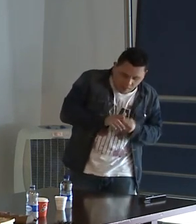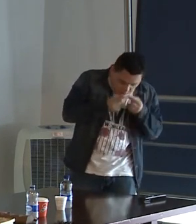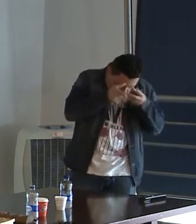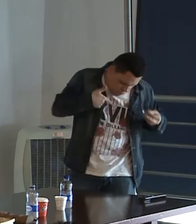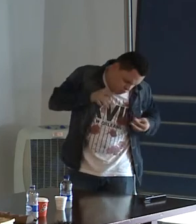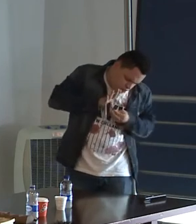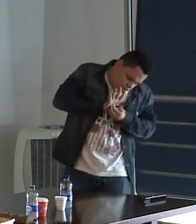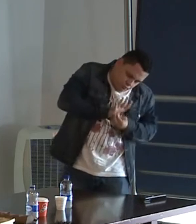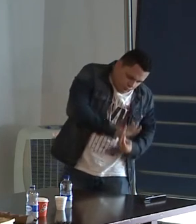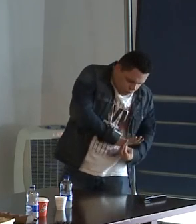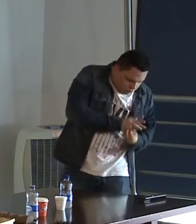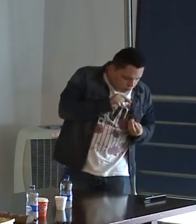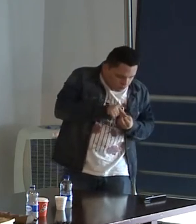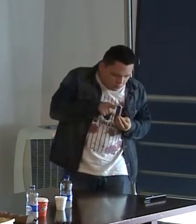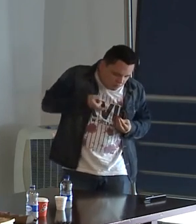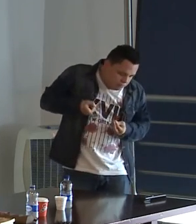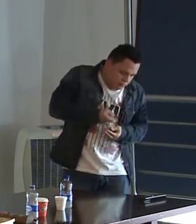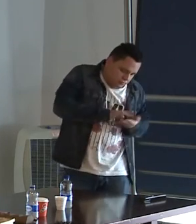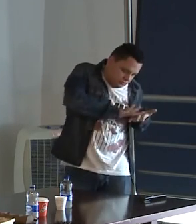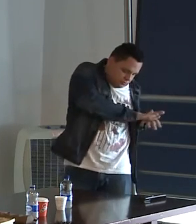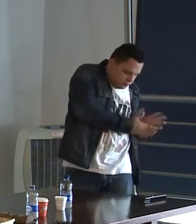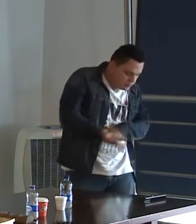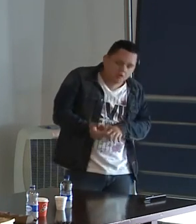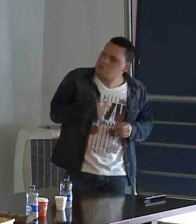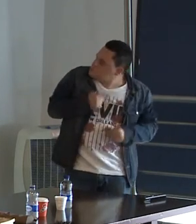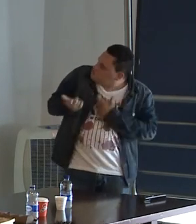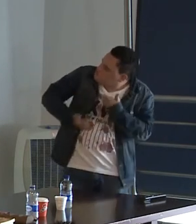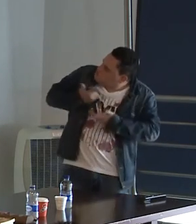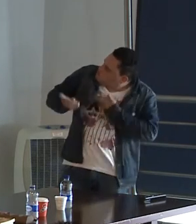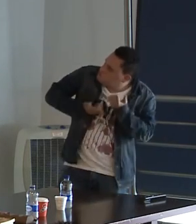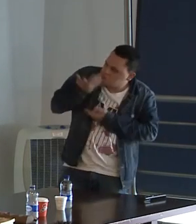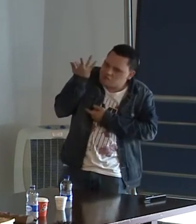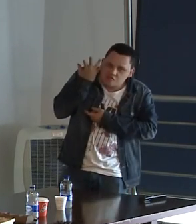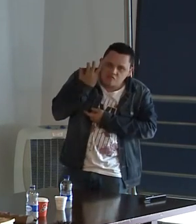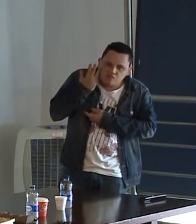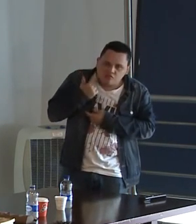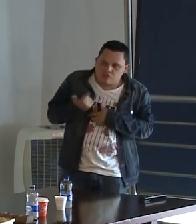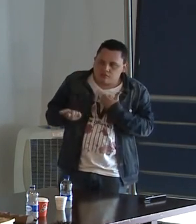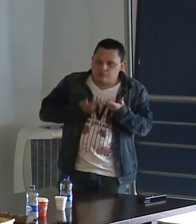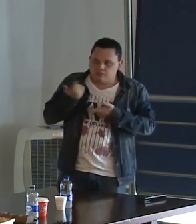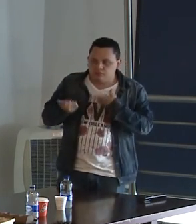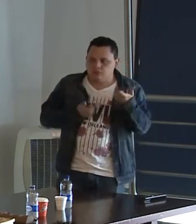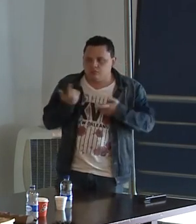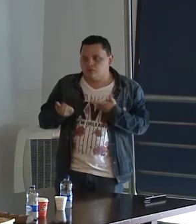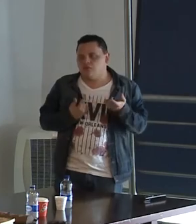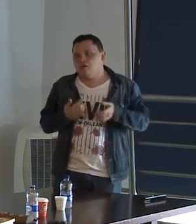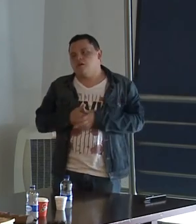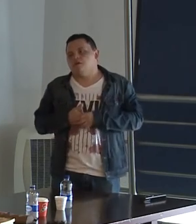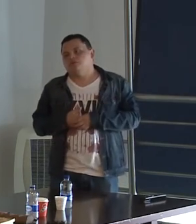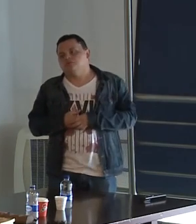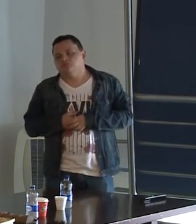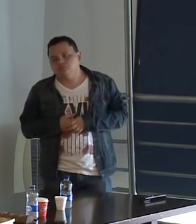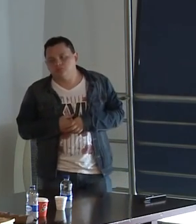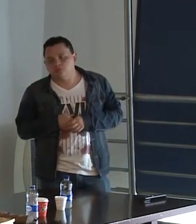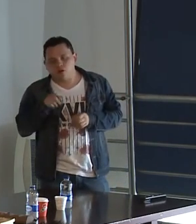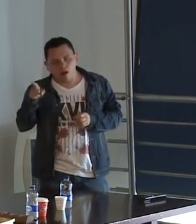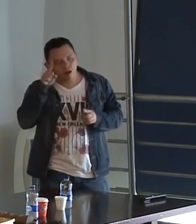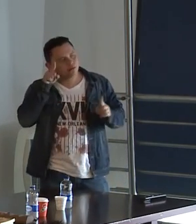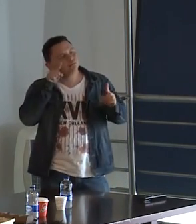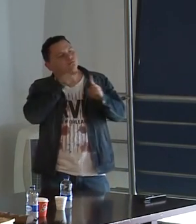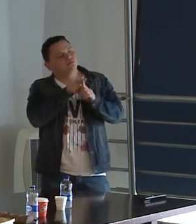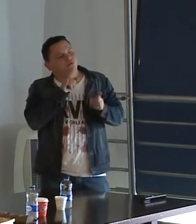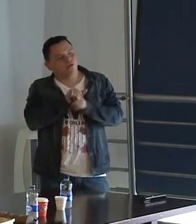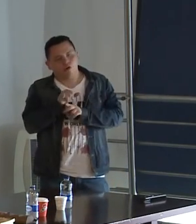Estado, ¿no es cierto?, de genocidio, ha peleado día tras día. Entonces me parece que es horizonte de la